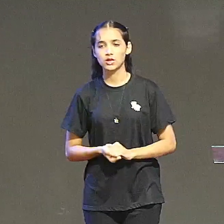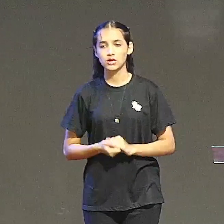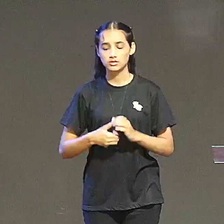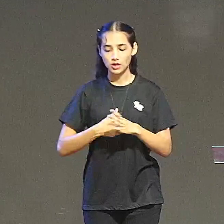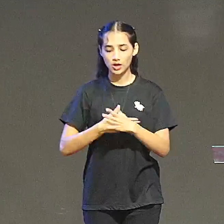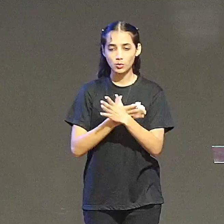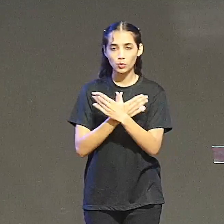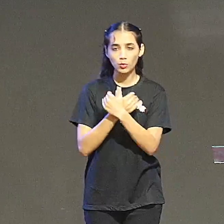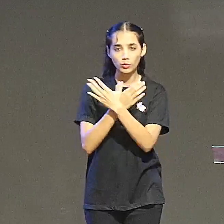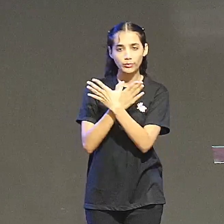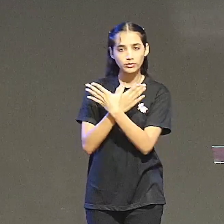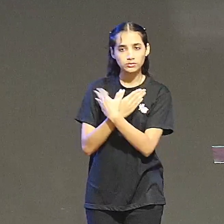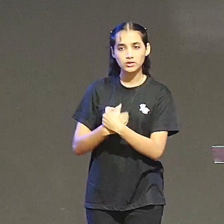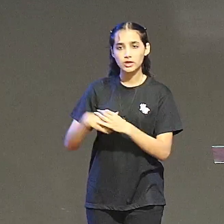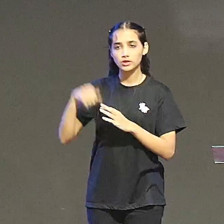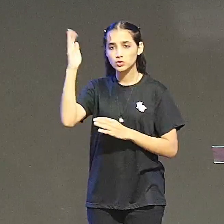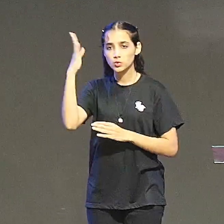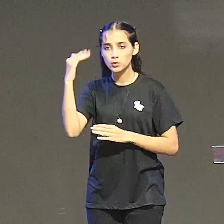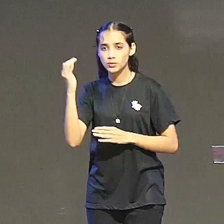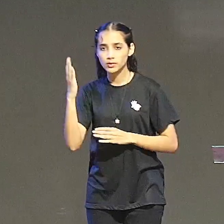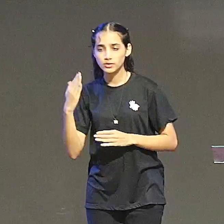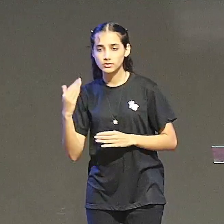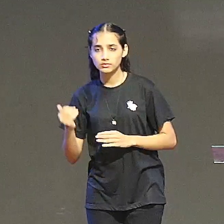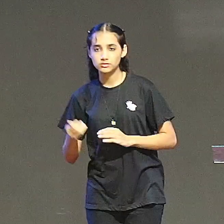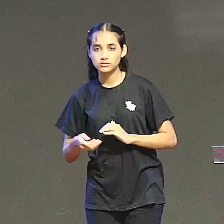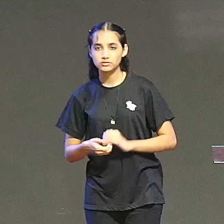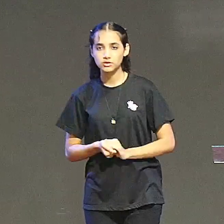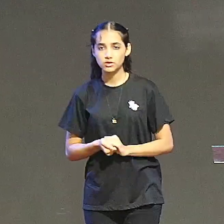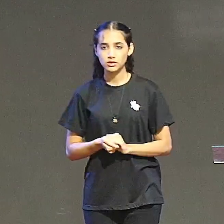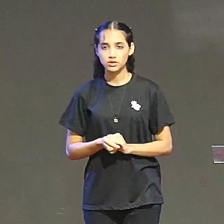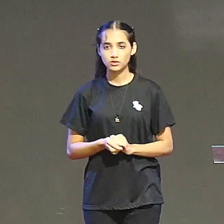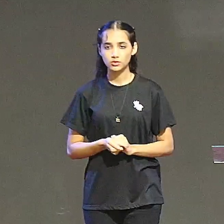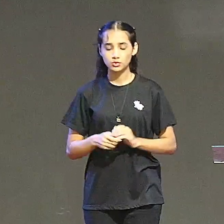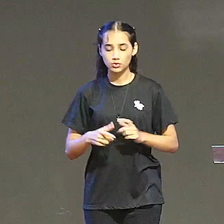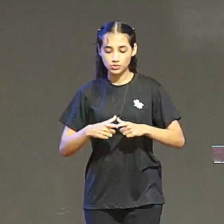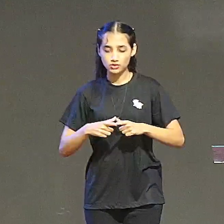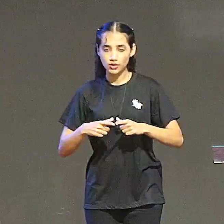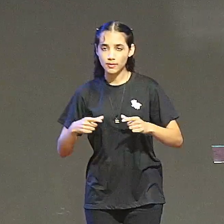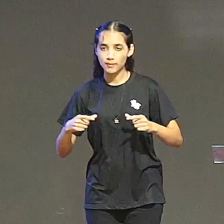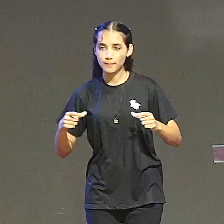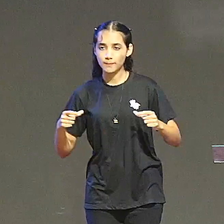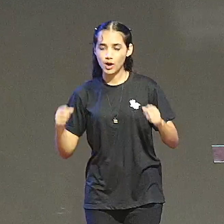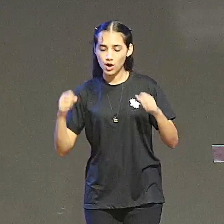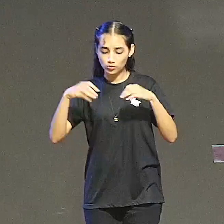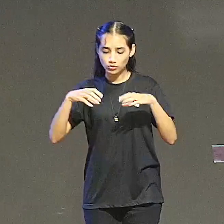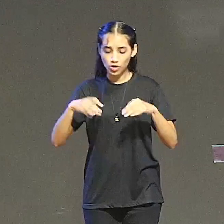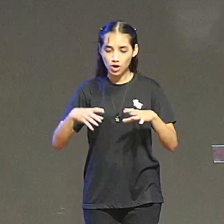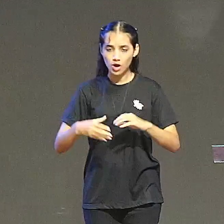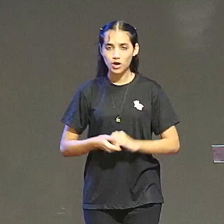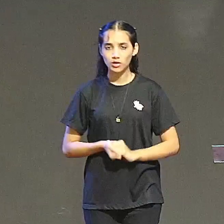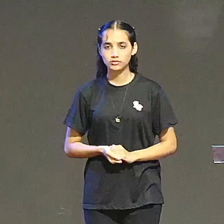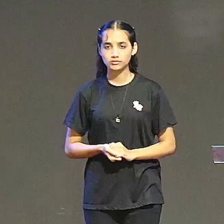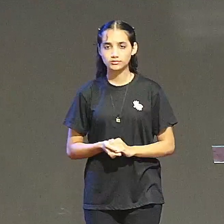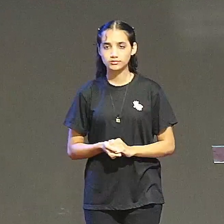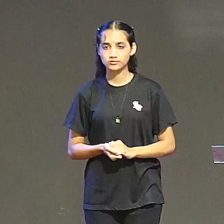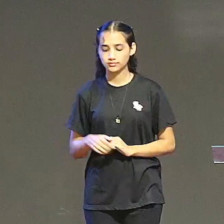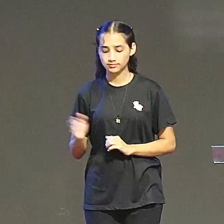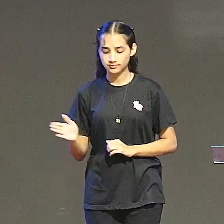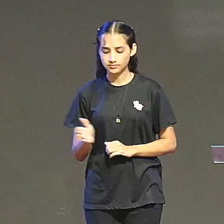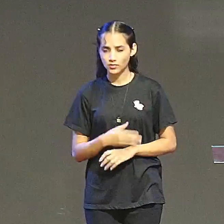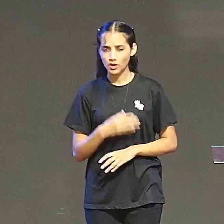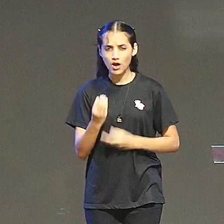interligado como é que o ser humaninho vira para Deus enquanto tá dirigindo o carro e tá indo pro centro da Serra e fala